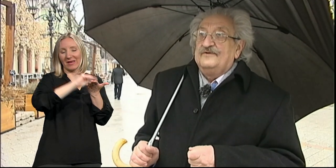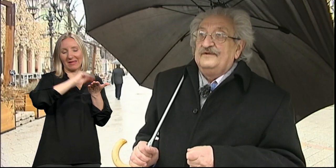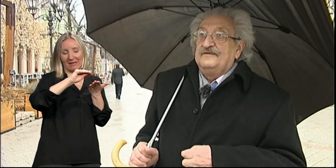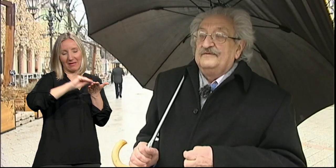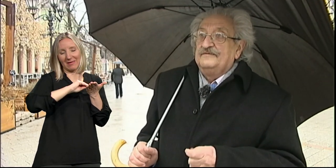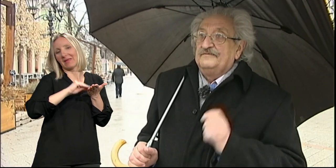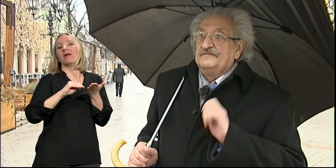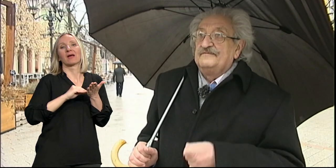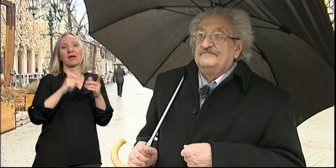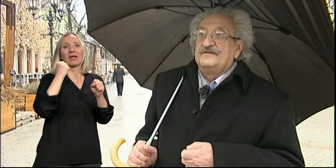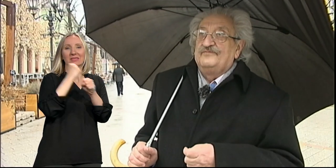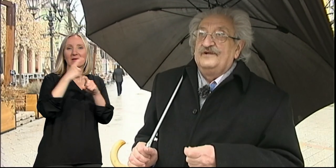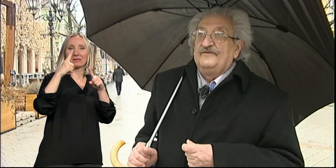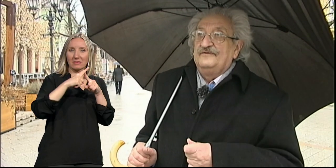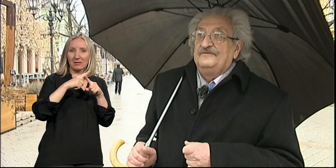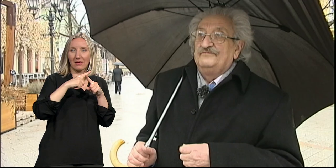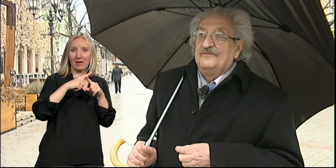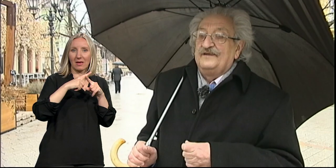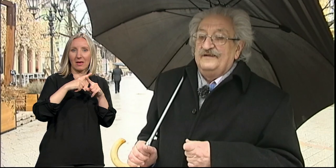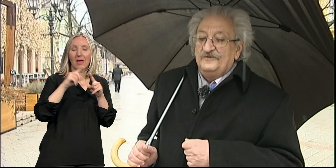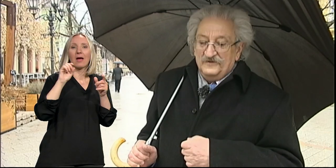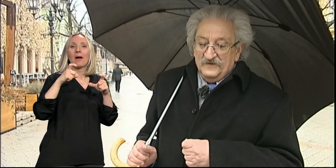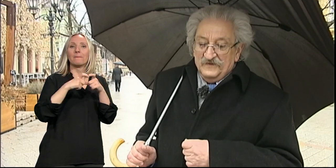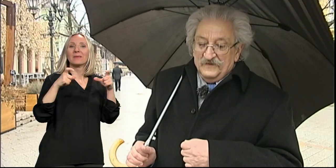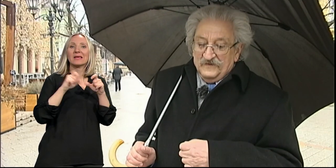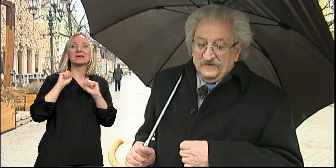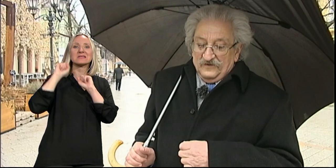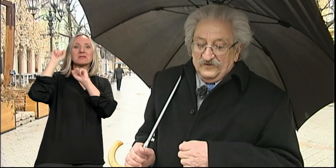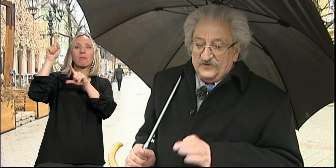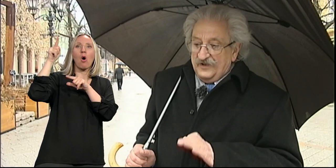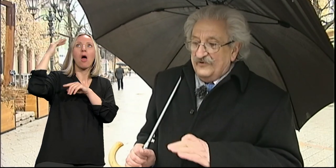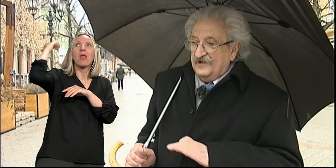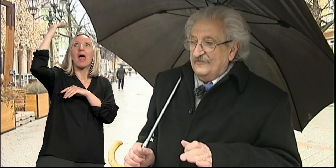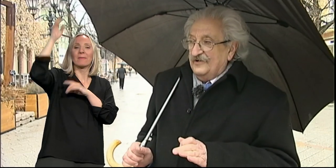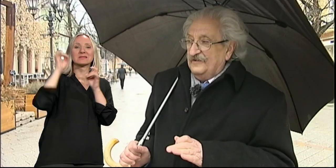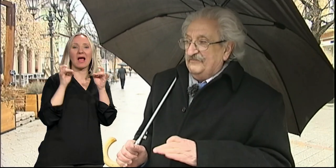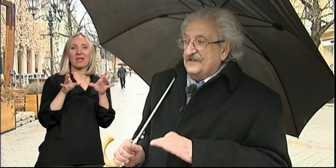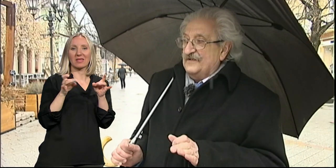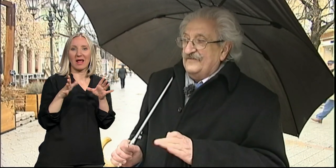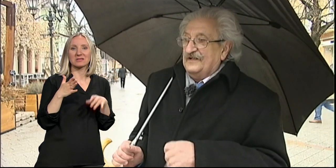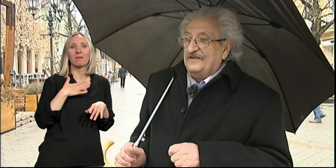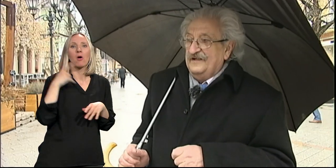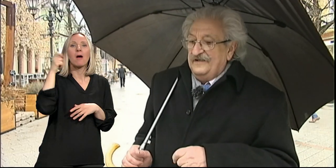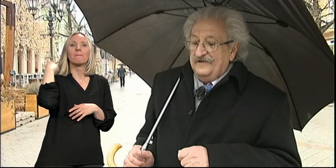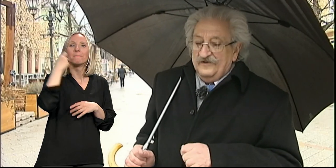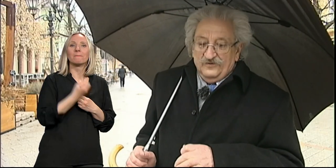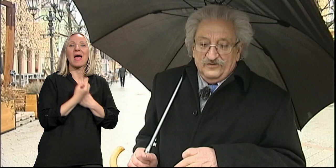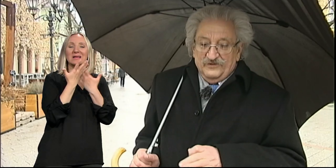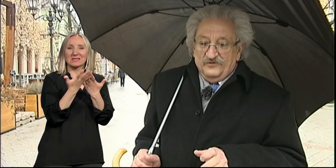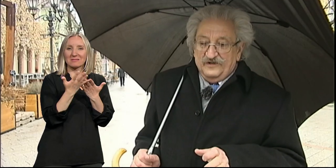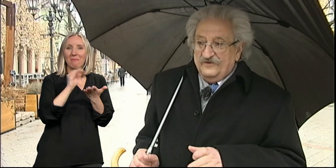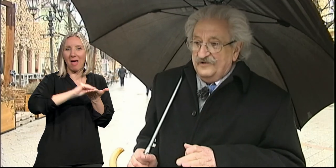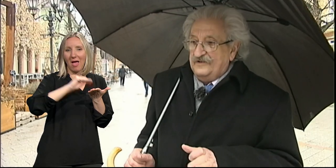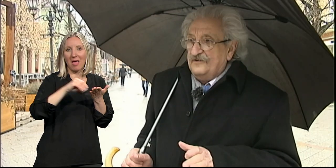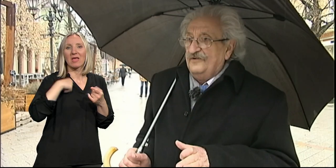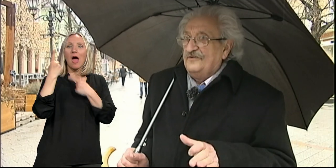i trebalo je da se pojavi u Prometeju. To su rimovane moje pesme Sve kad treni, u kome